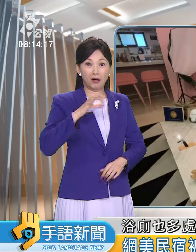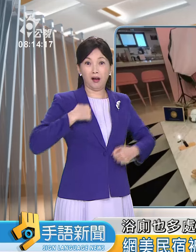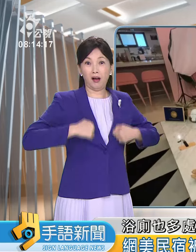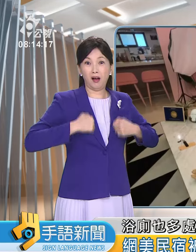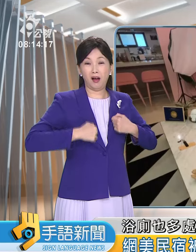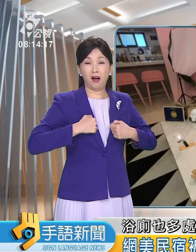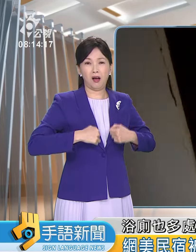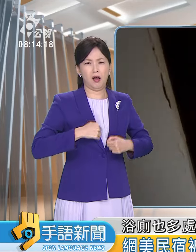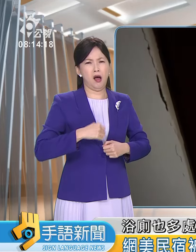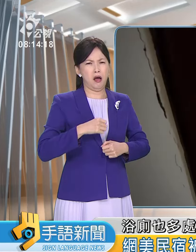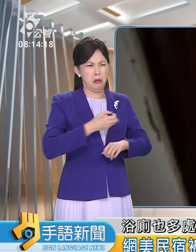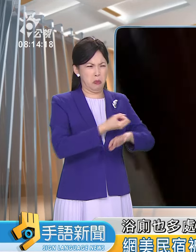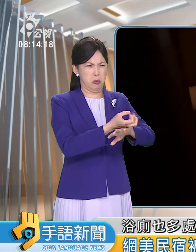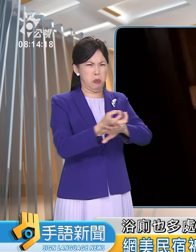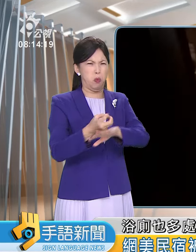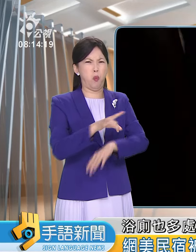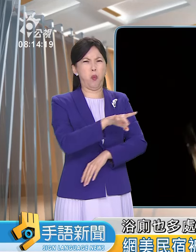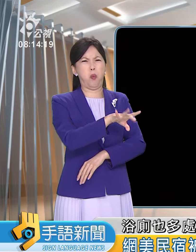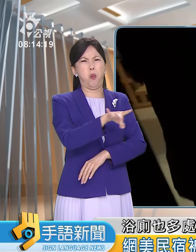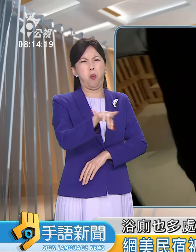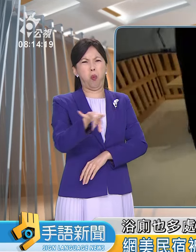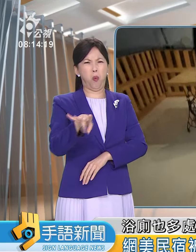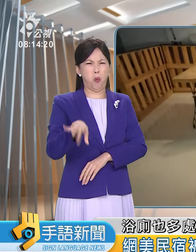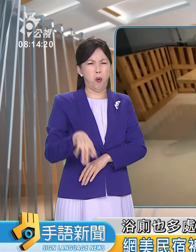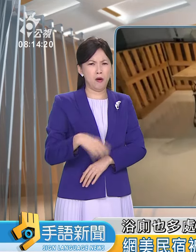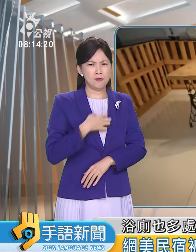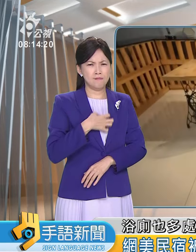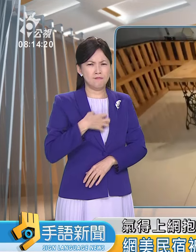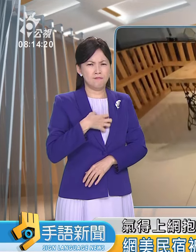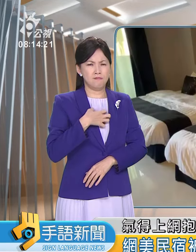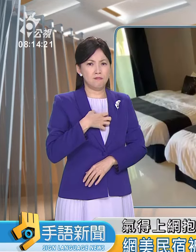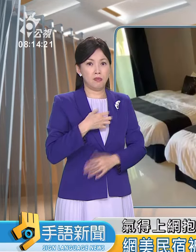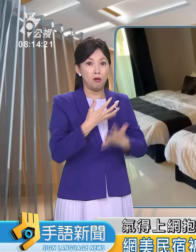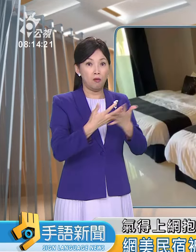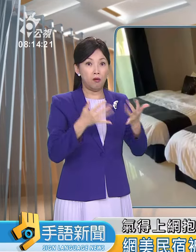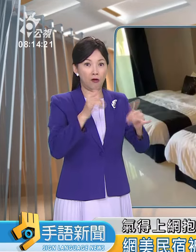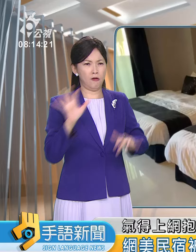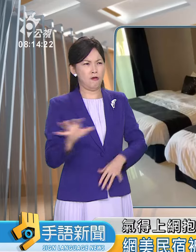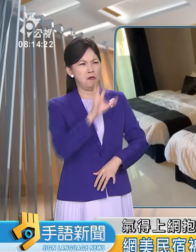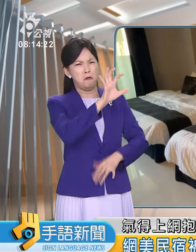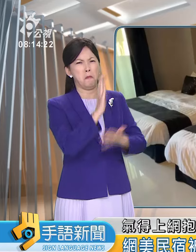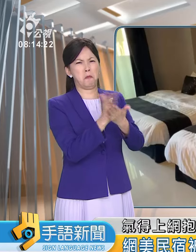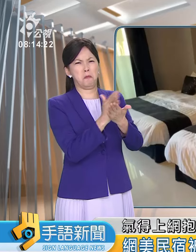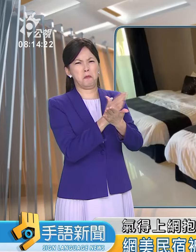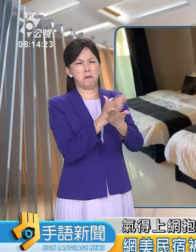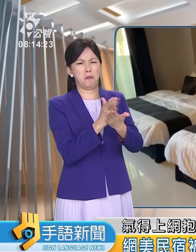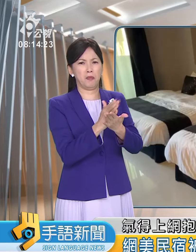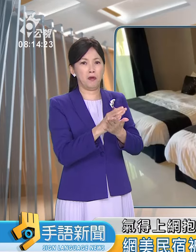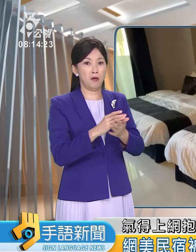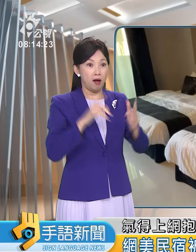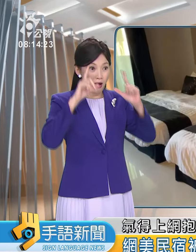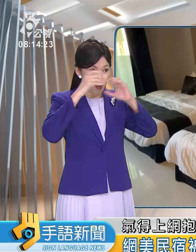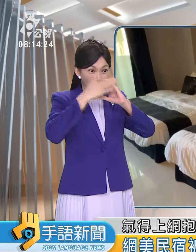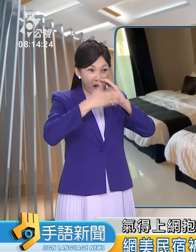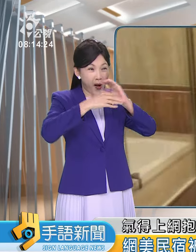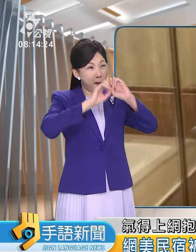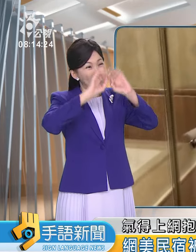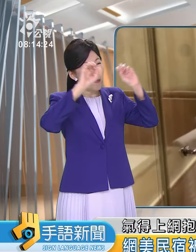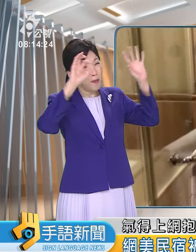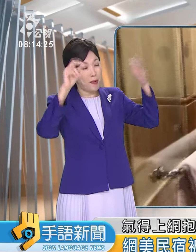厕也多处发霉，气得上网抱怨，图文不符，跟宣传照片